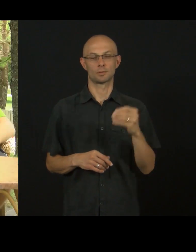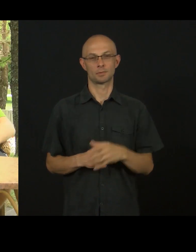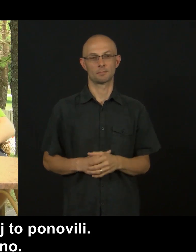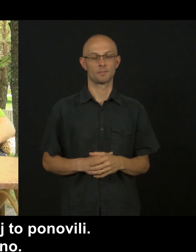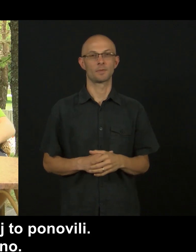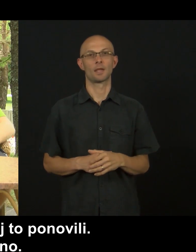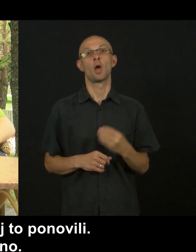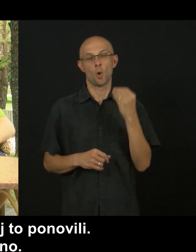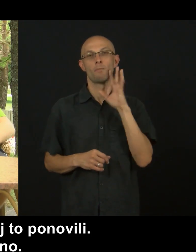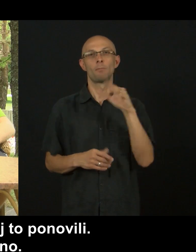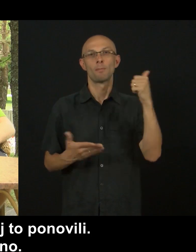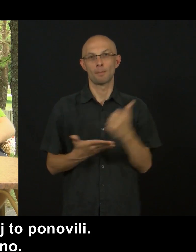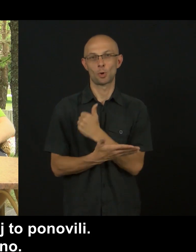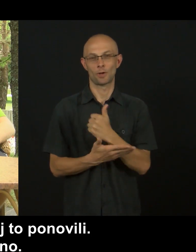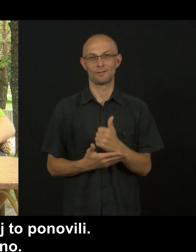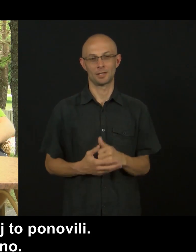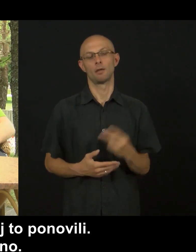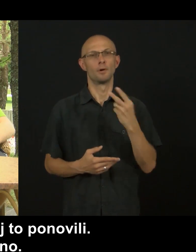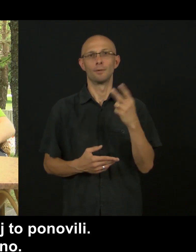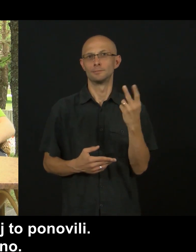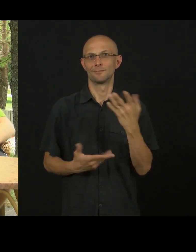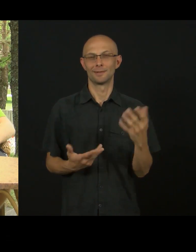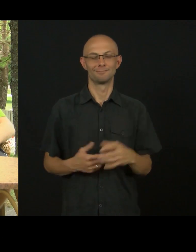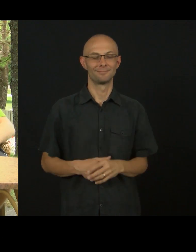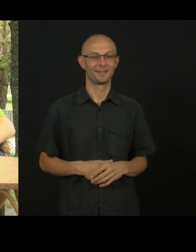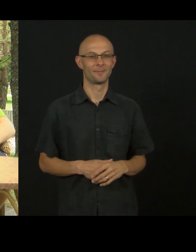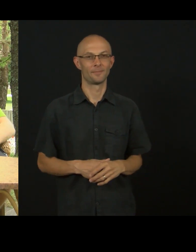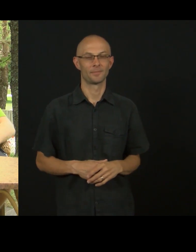pozabili. Upamo, bomo to ponovili. Ja, absolutno. Ja.